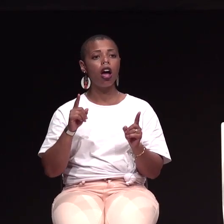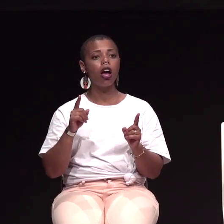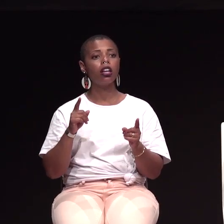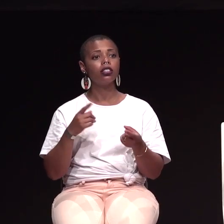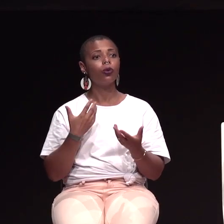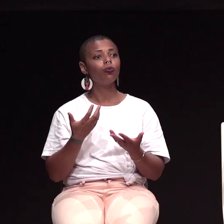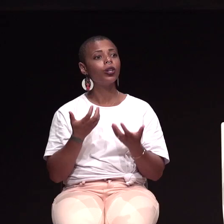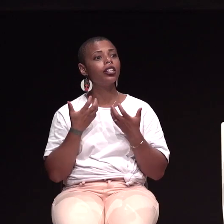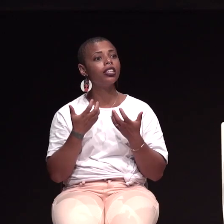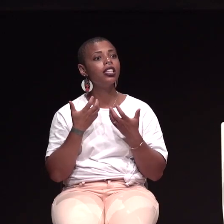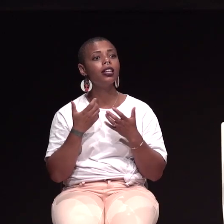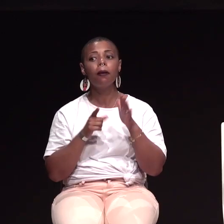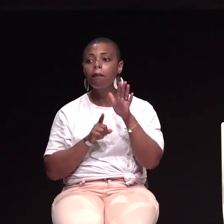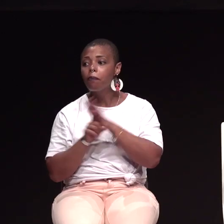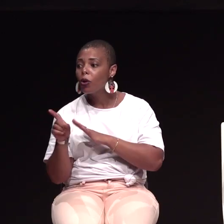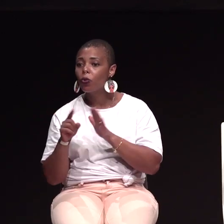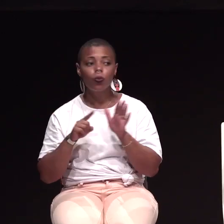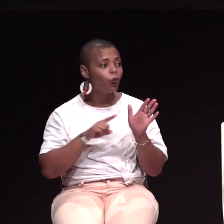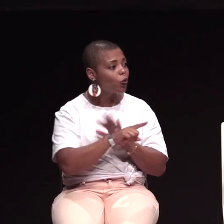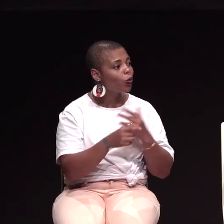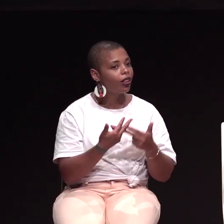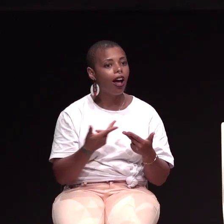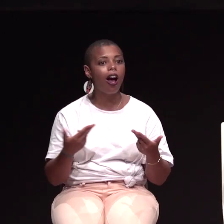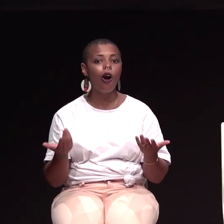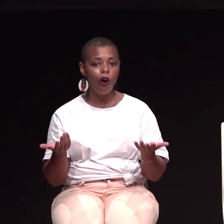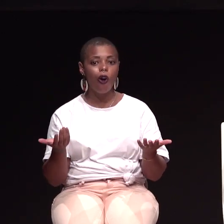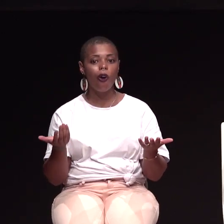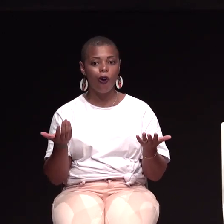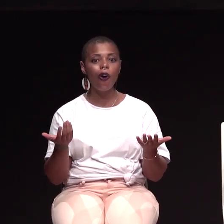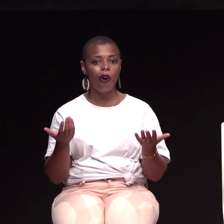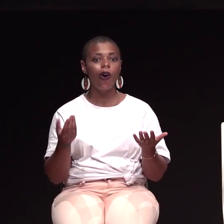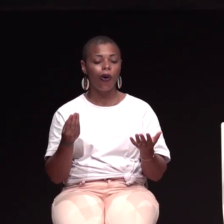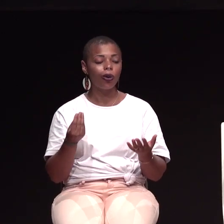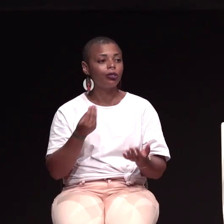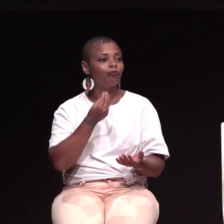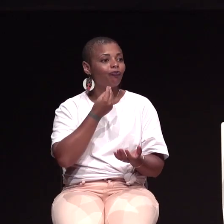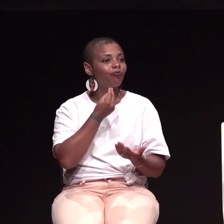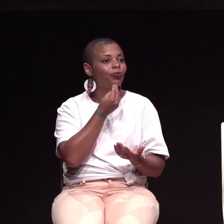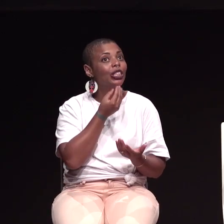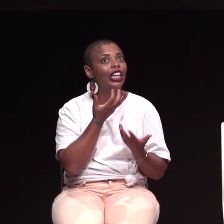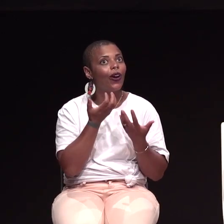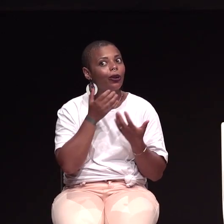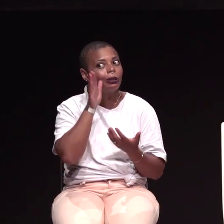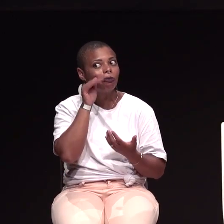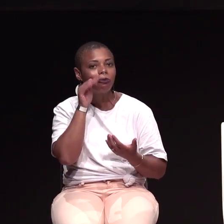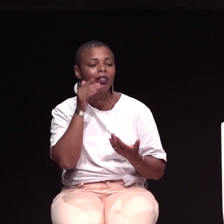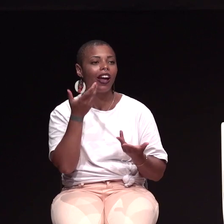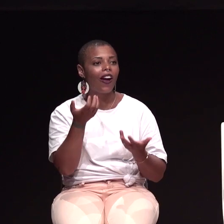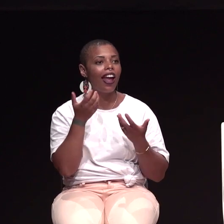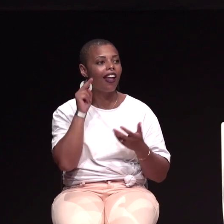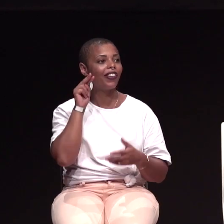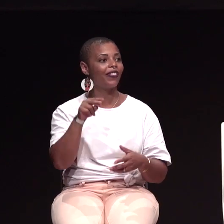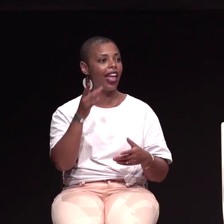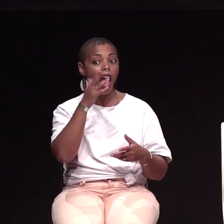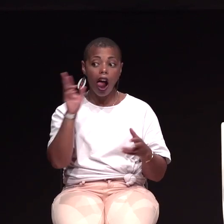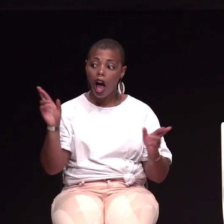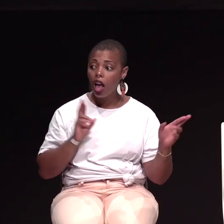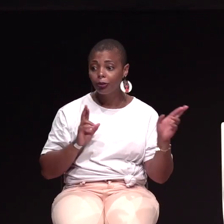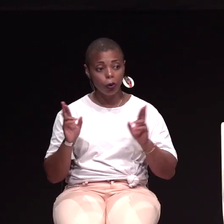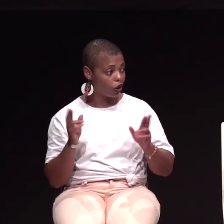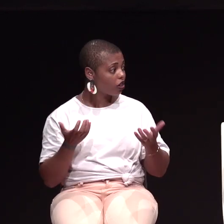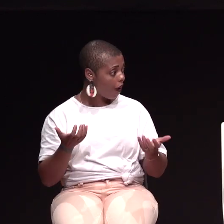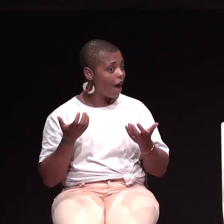em público, questões que eu gostaria de ouvir, né, as respostas